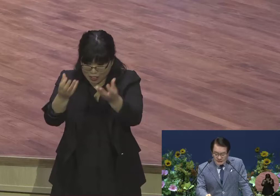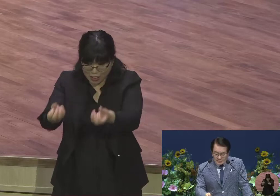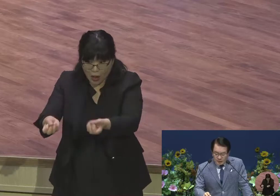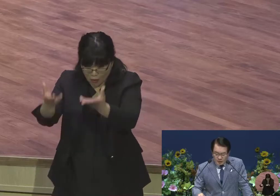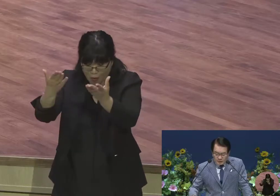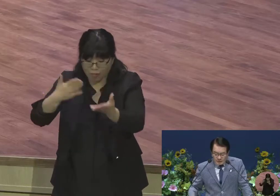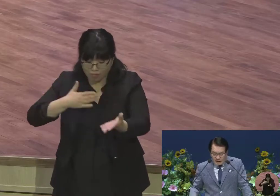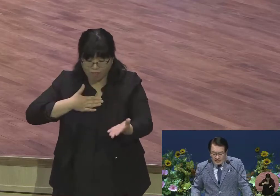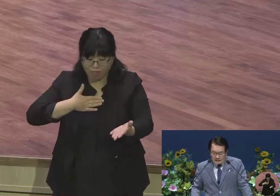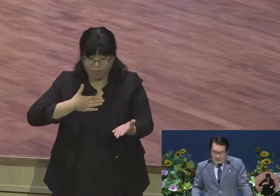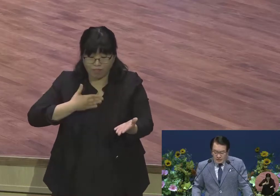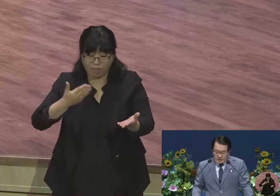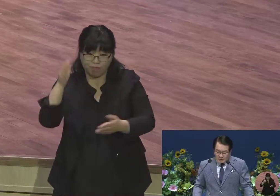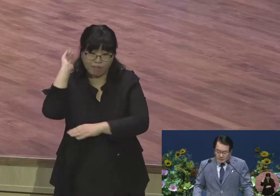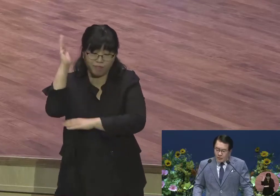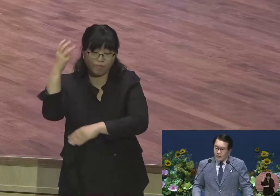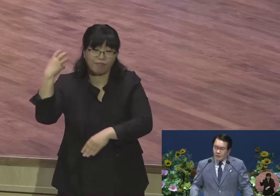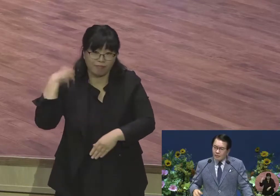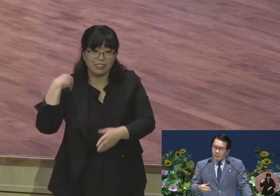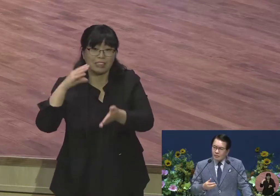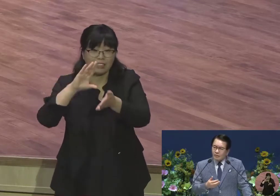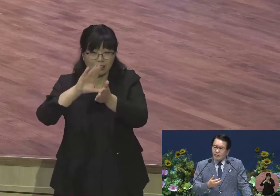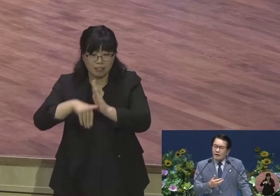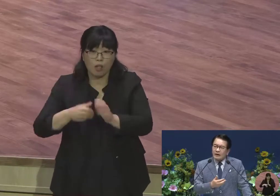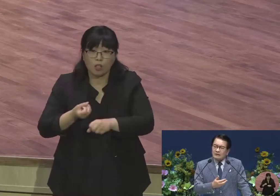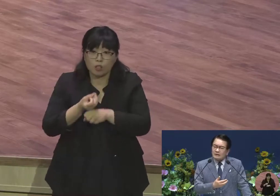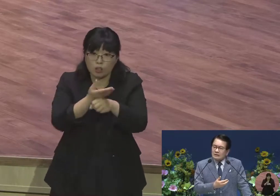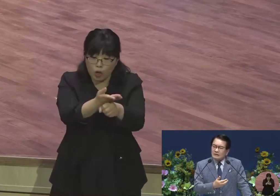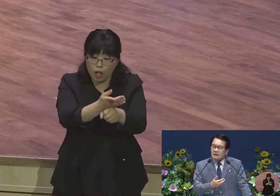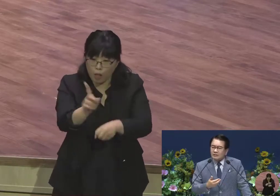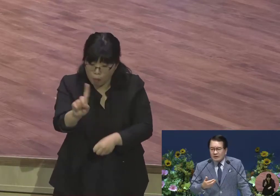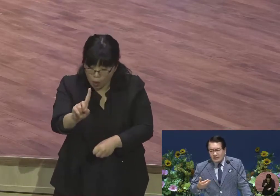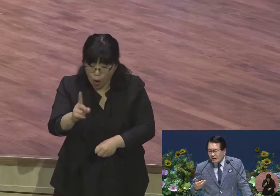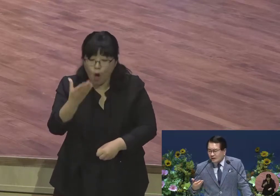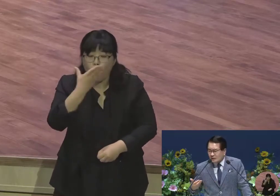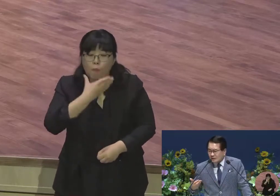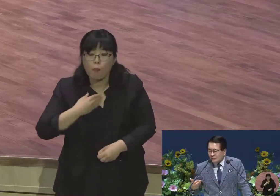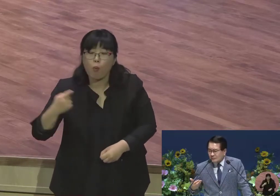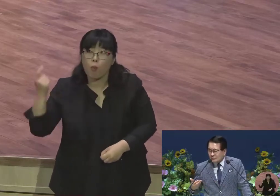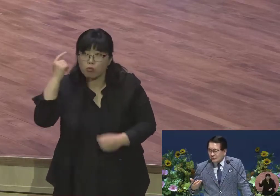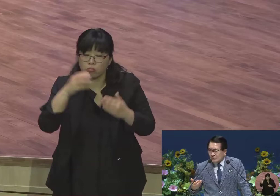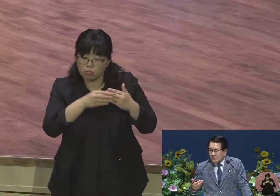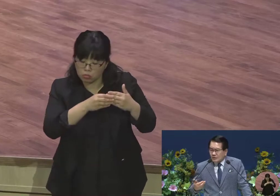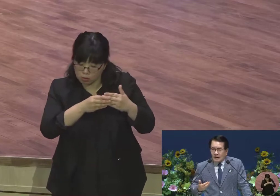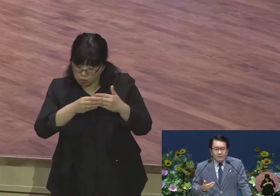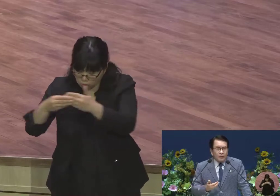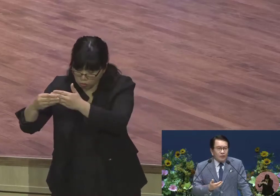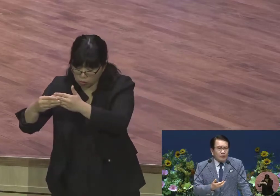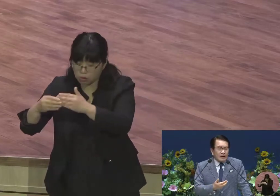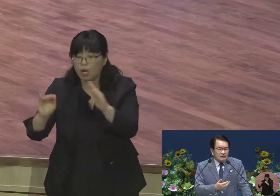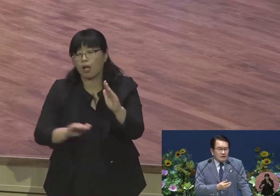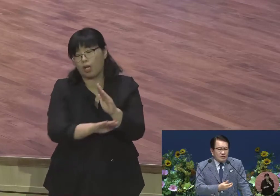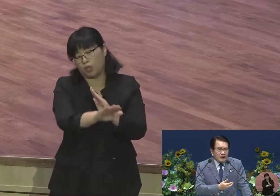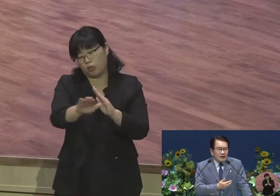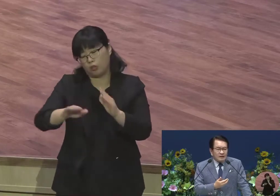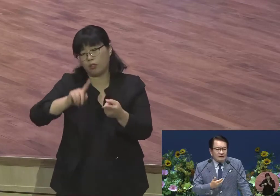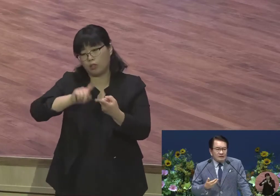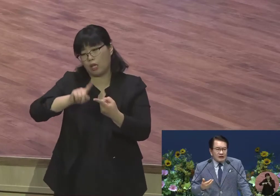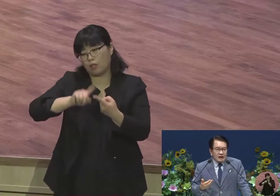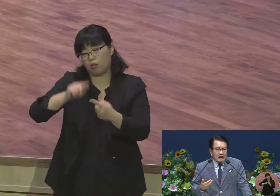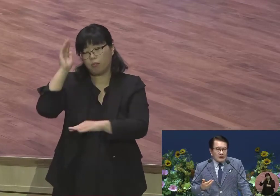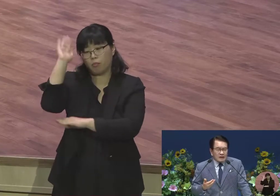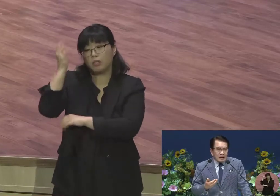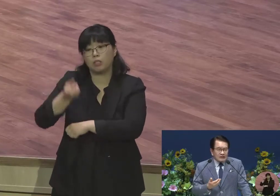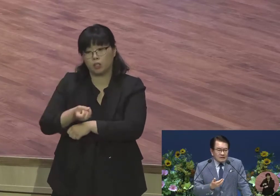복음이란 가정이 뭐예요? 복음으로 가정을 이끌어 하면 끝나는 거예요. 왜 복음 가정이 왜